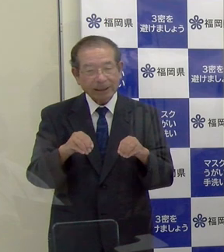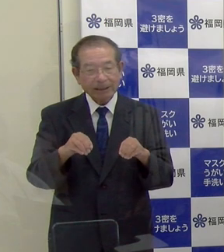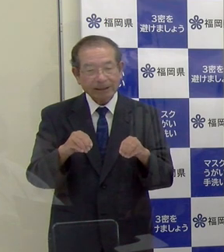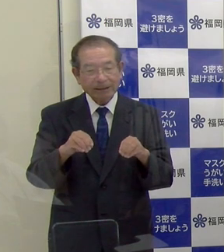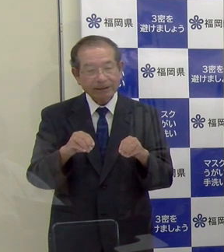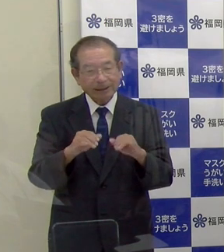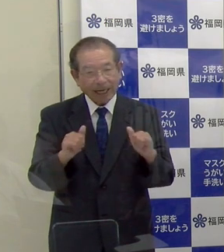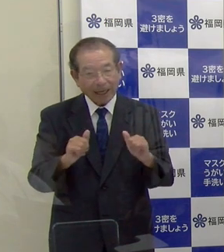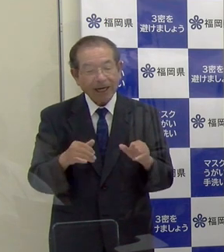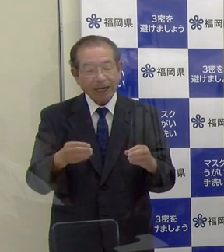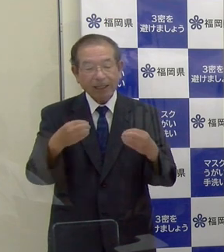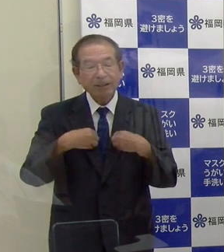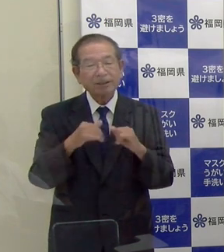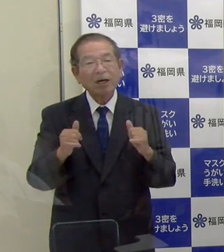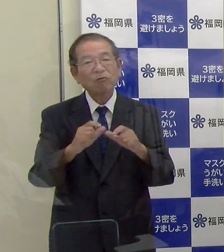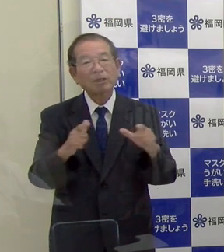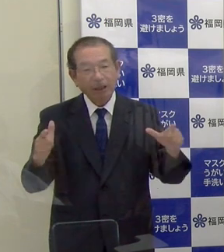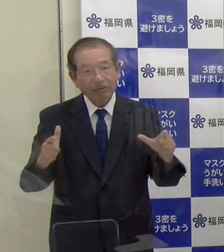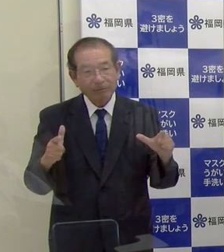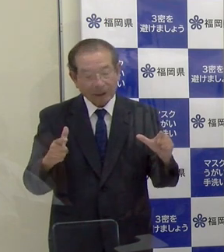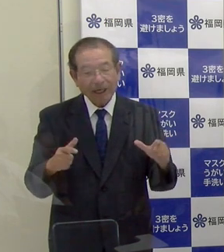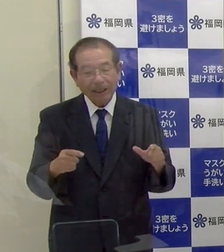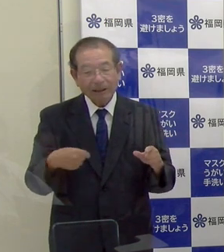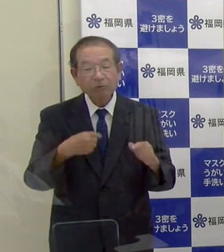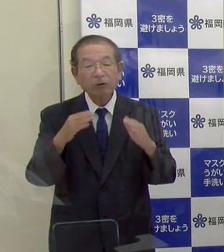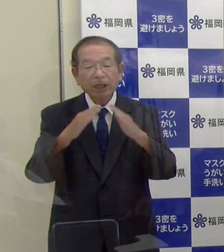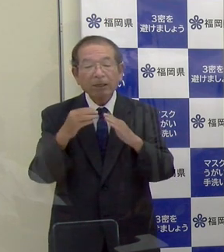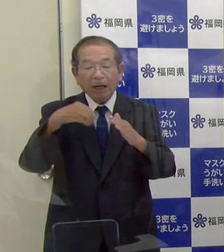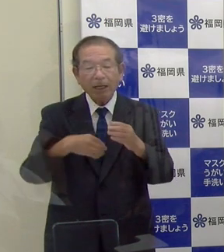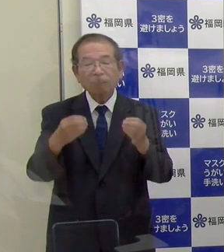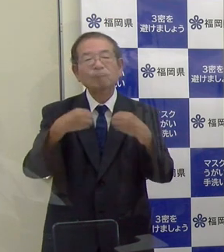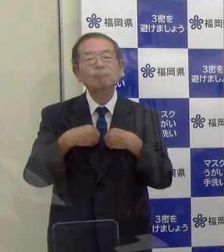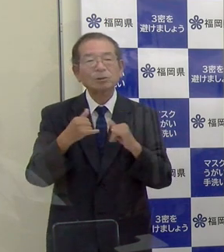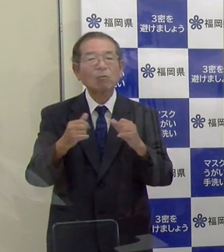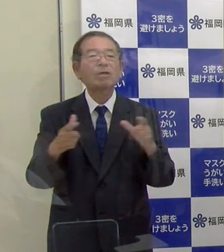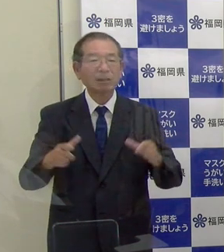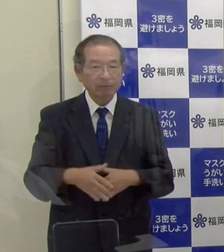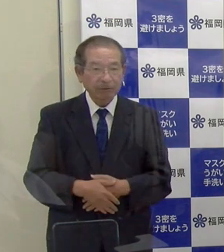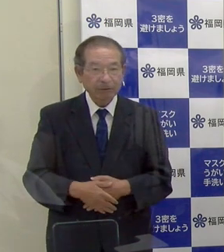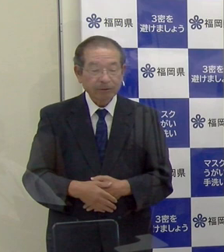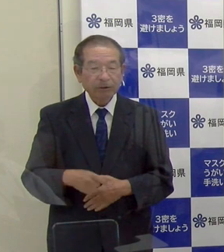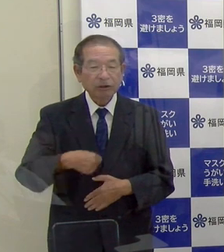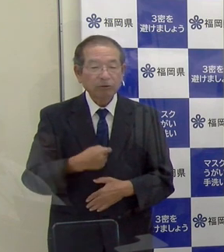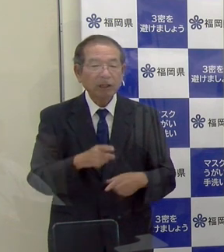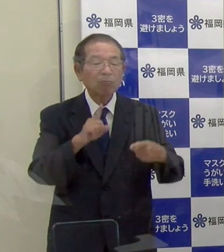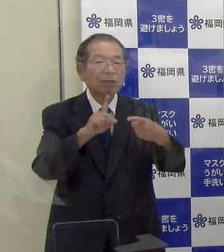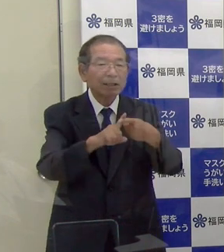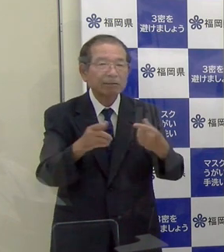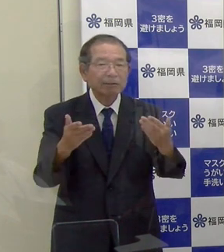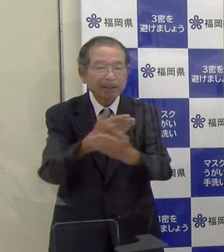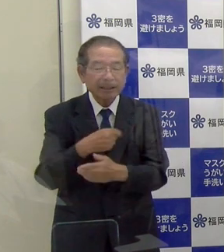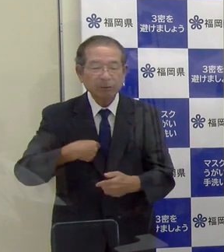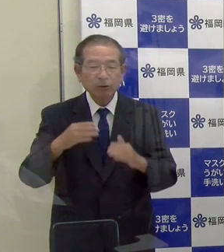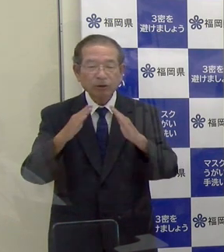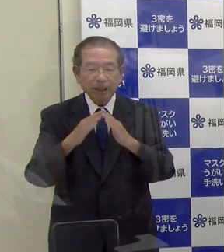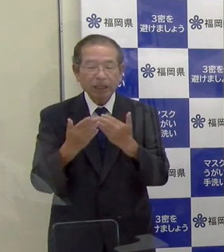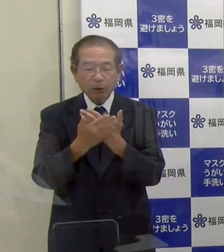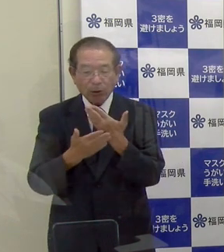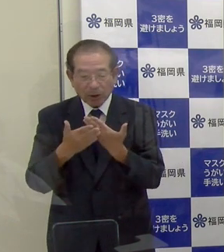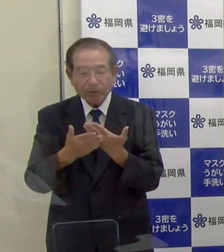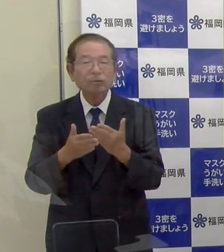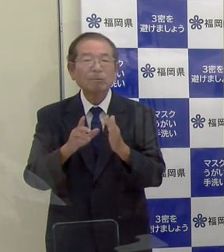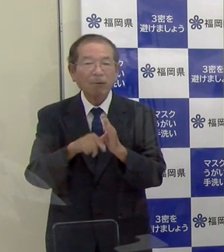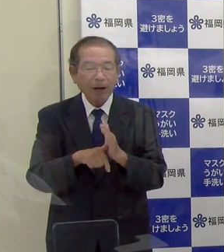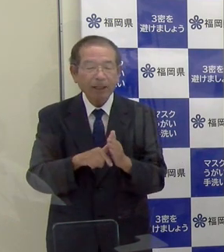ということで自宅で劉裕される方も増えてきておりますご自身が陽性となり自宅療養する場合に備えまし